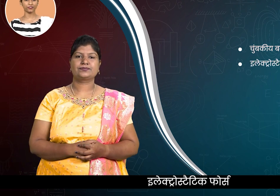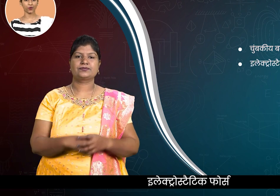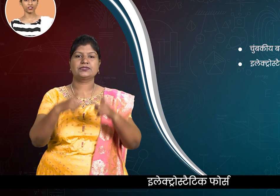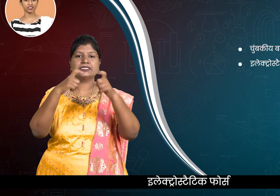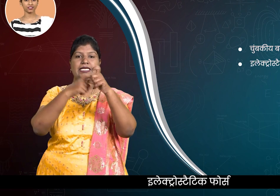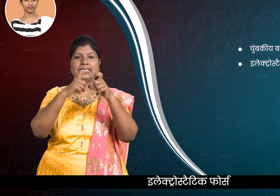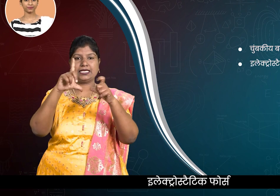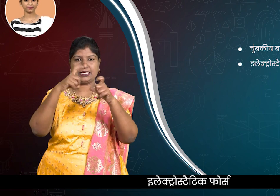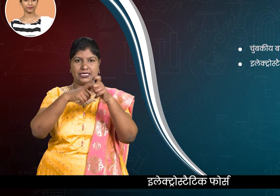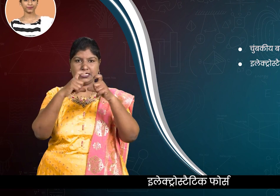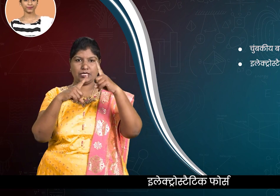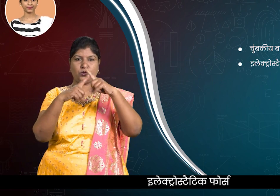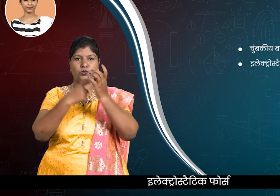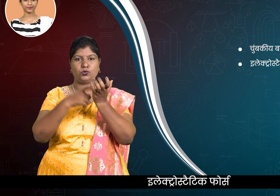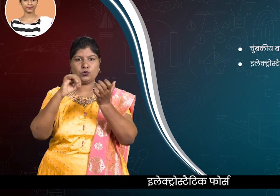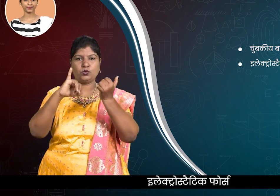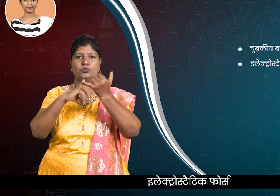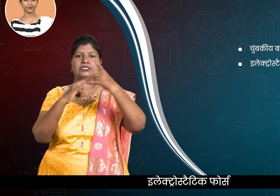इलेक्ट्रोस्टैटिक फोर्स।